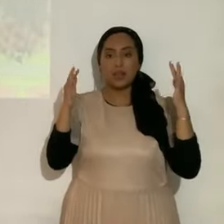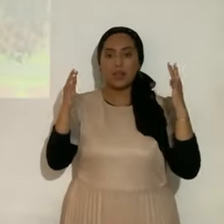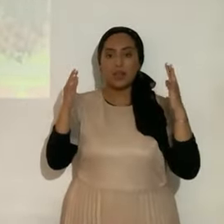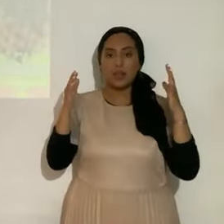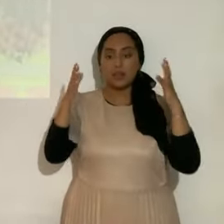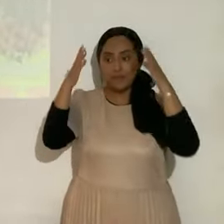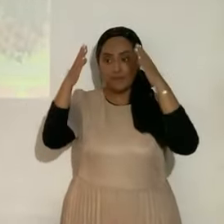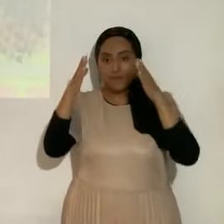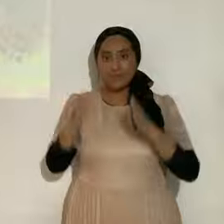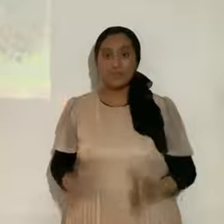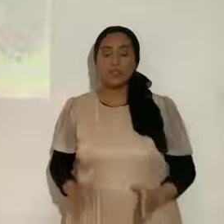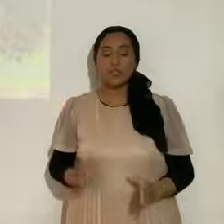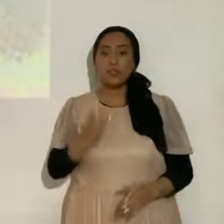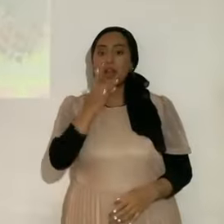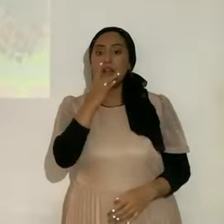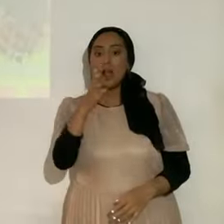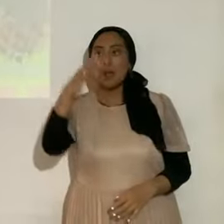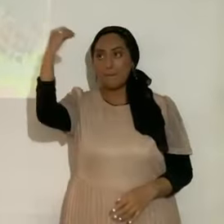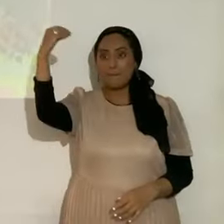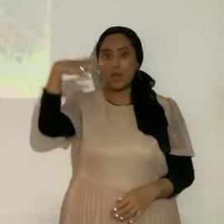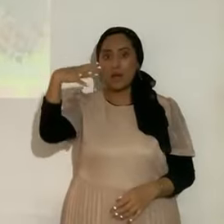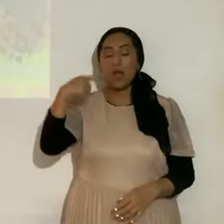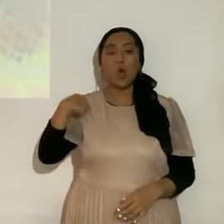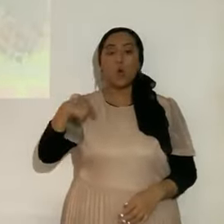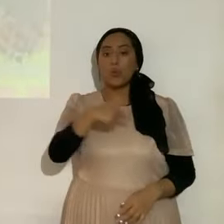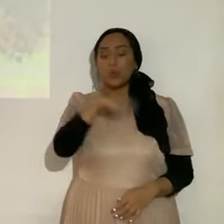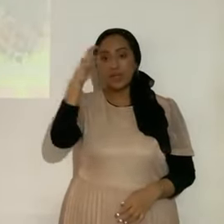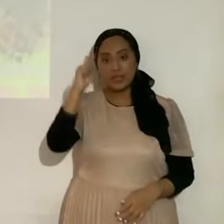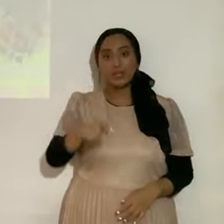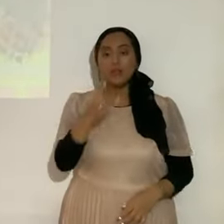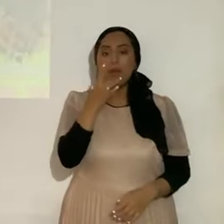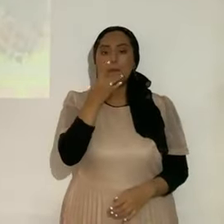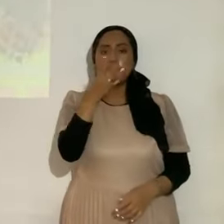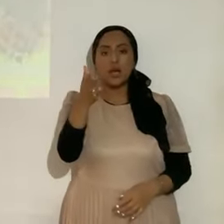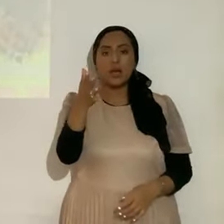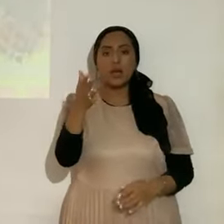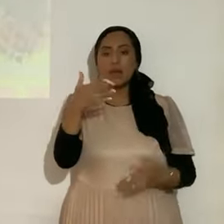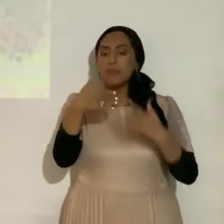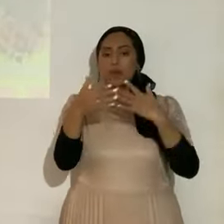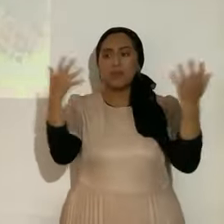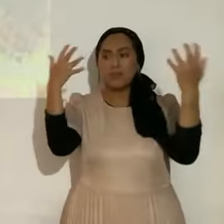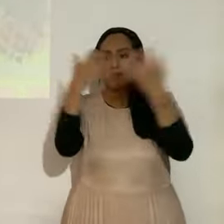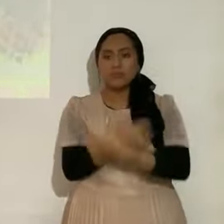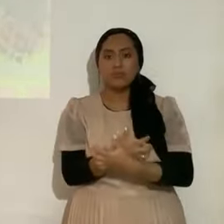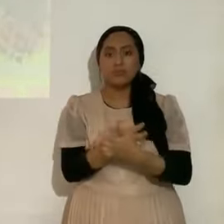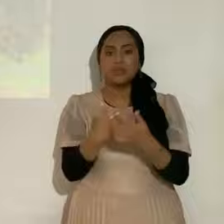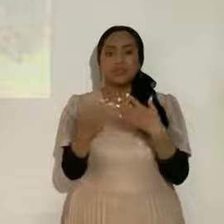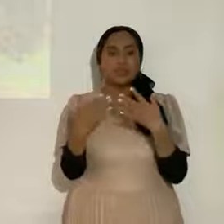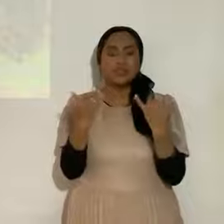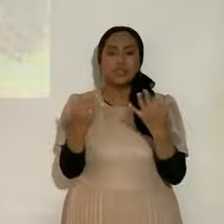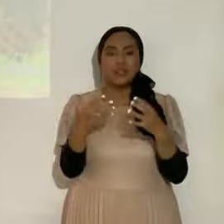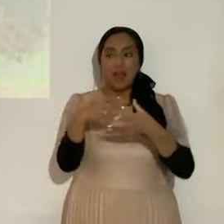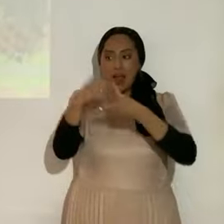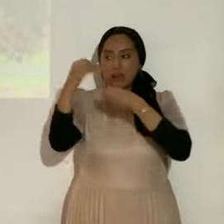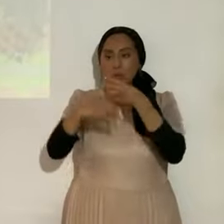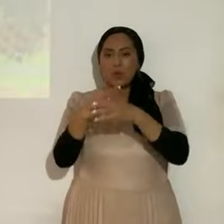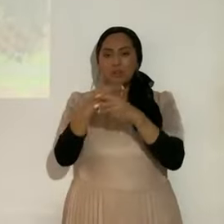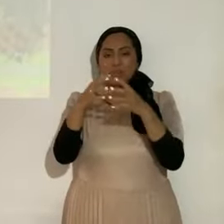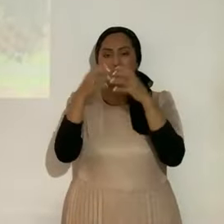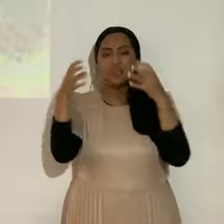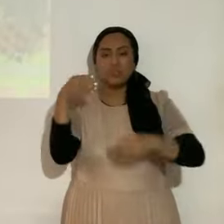brilla en la oscuridad. Los hijos de Yahweh tienen que brillar en las tinieblas. A pesar que están las cosas muy fuertes en este